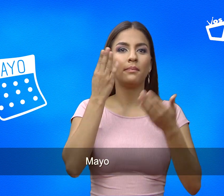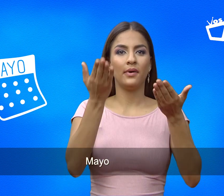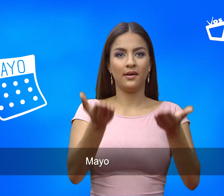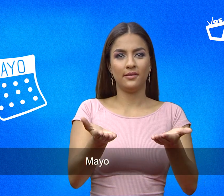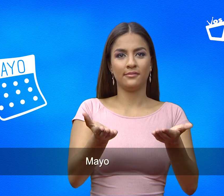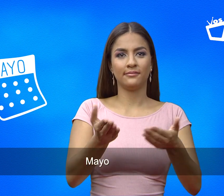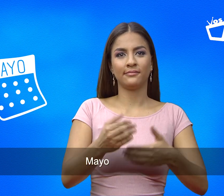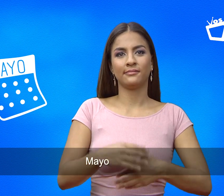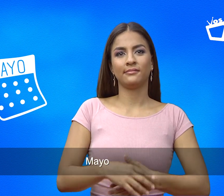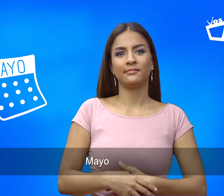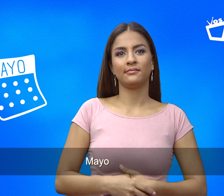mayo